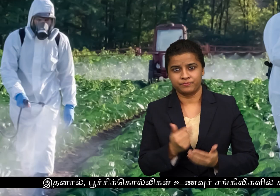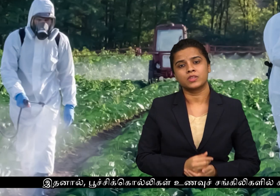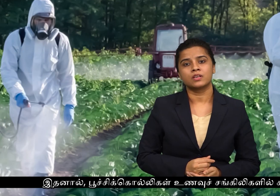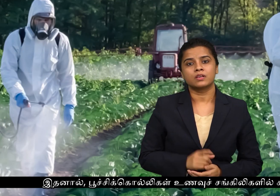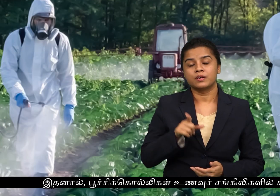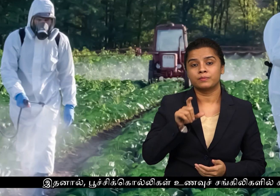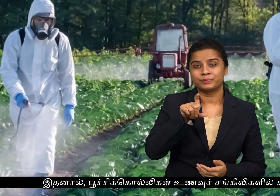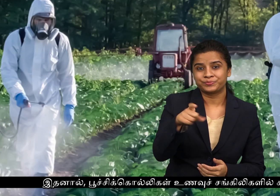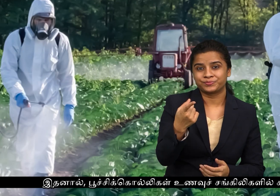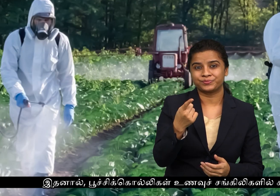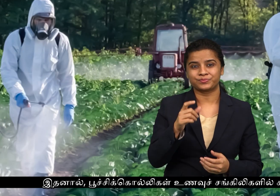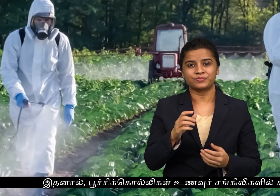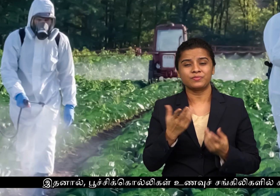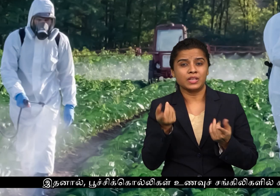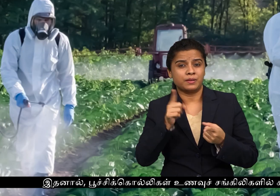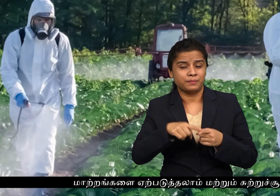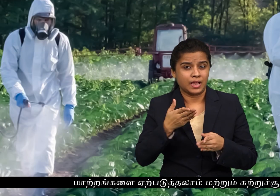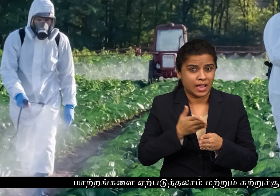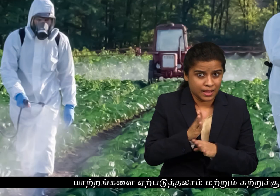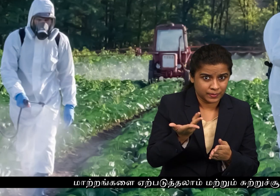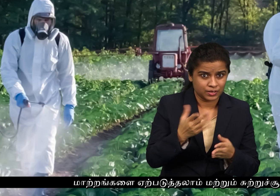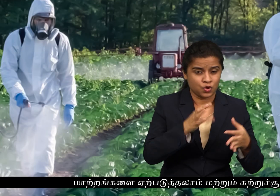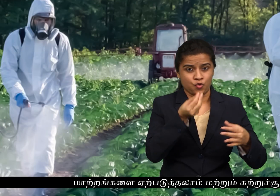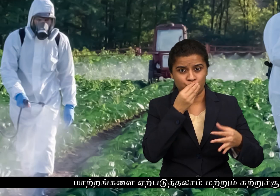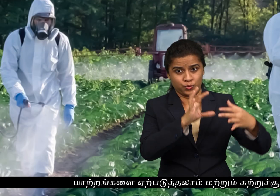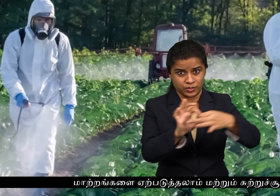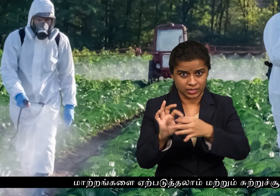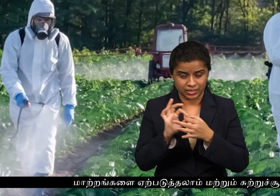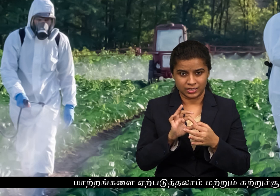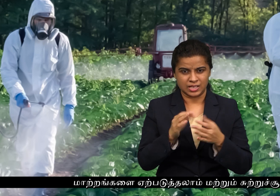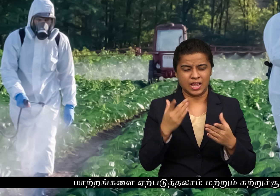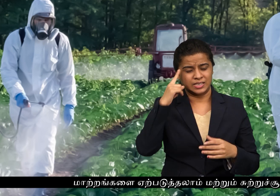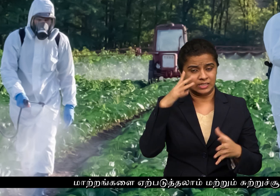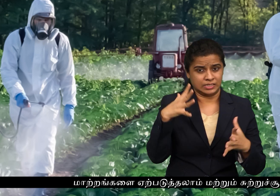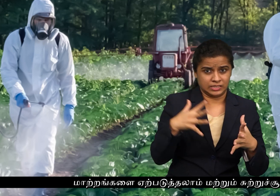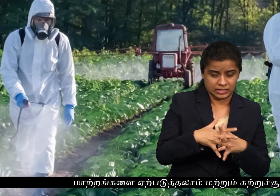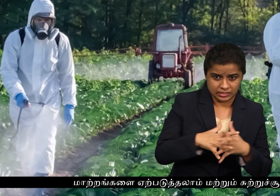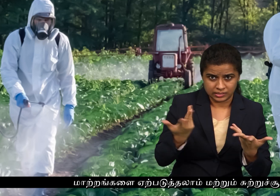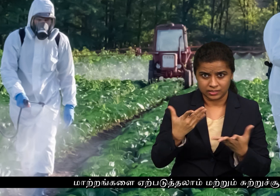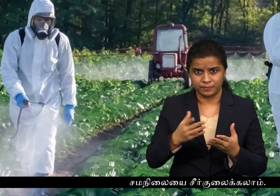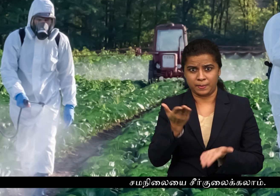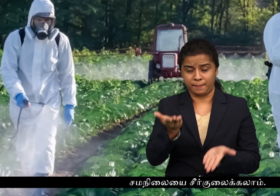உணவு சங்கிலிகளில் கணிக்க முடியாத மாற்றங்களை ஏற்படுத்தலாம் மற்றும் சுற்றுச்சூழலுக்குள்